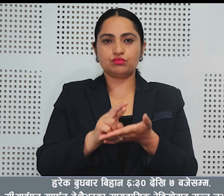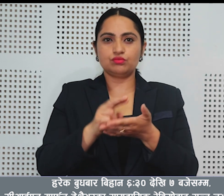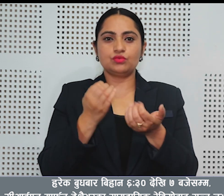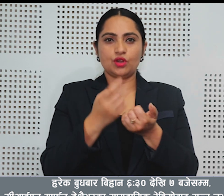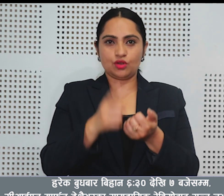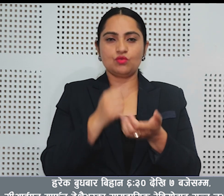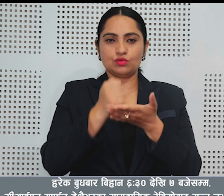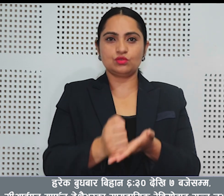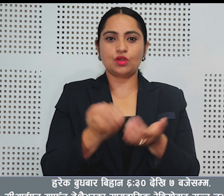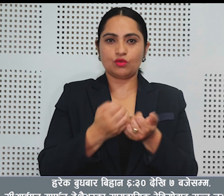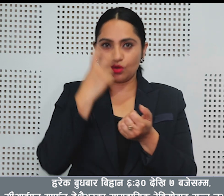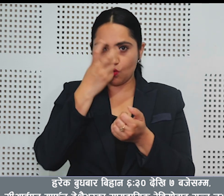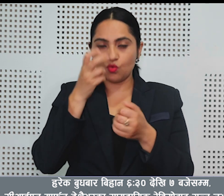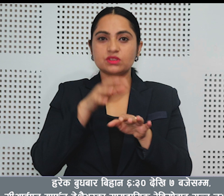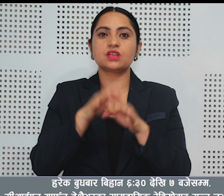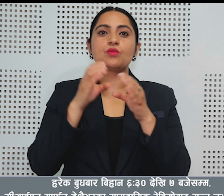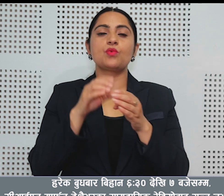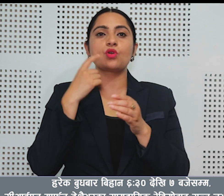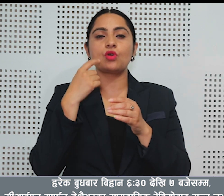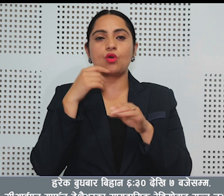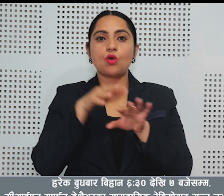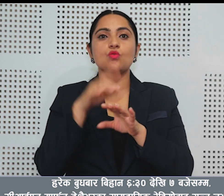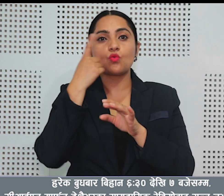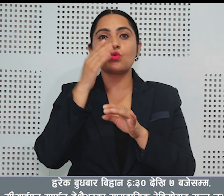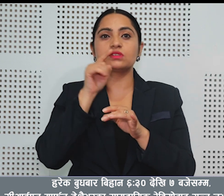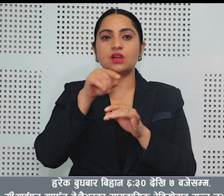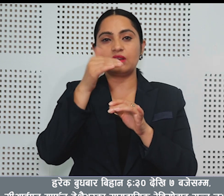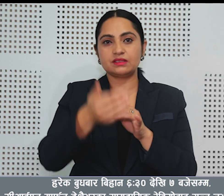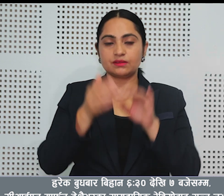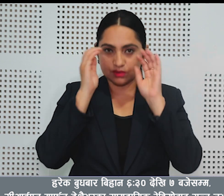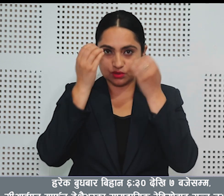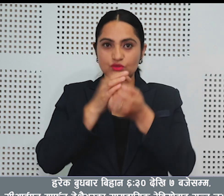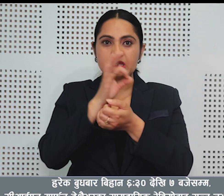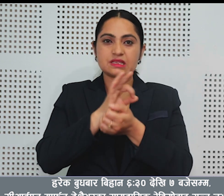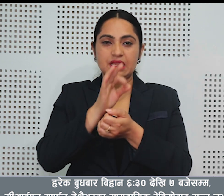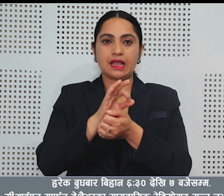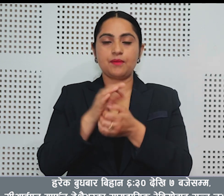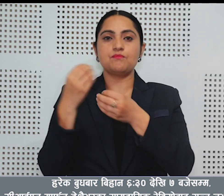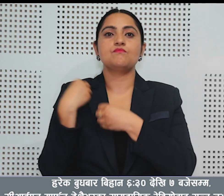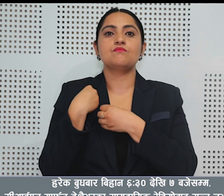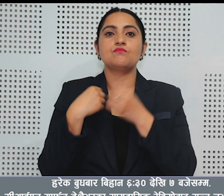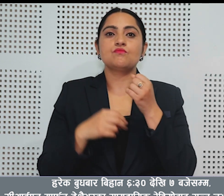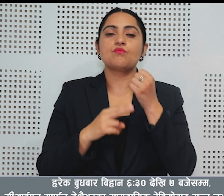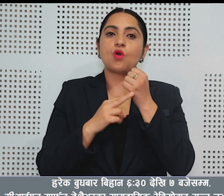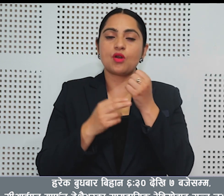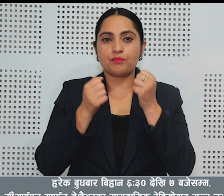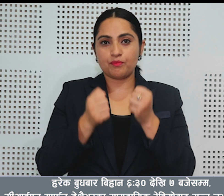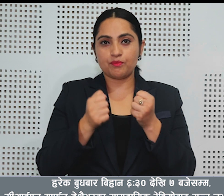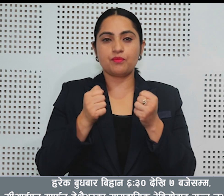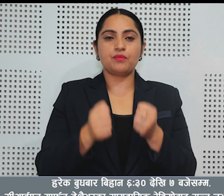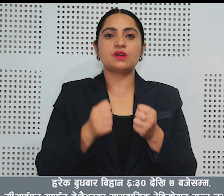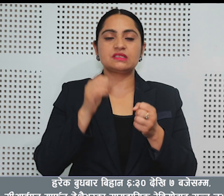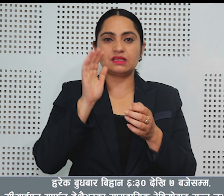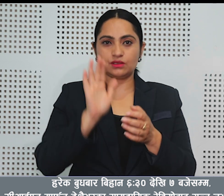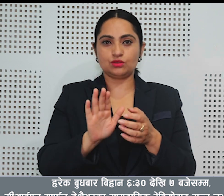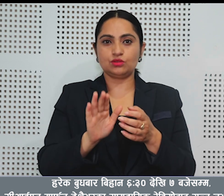खोज तथा उद्धार गर्ने वर्गहरू को छन् त भन्दाखेरि अहिलेसम्म हामी सुरक्षा निकायमा भर परेका छौँ। सुरक्षा निकायमा